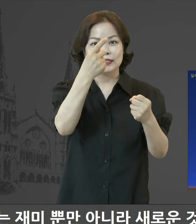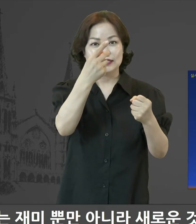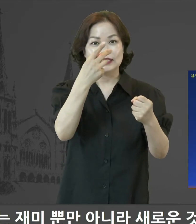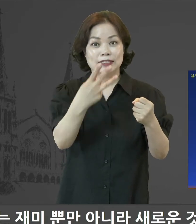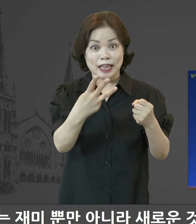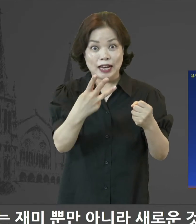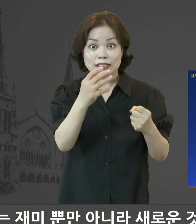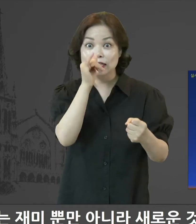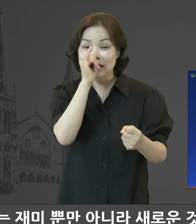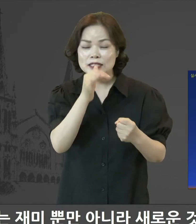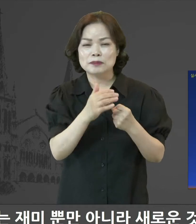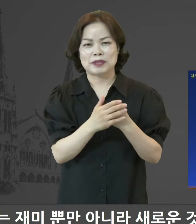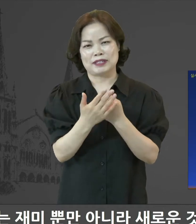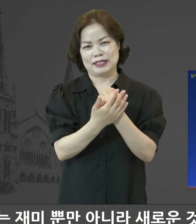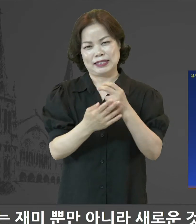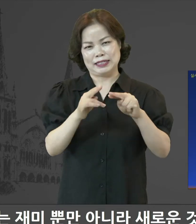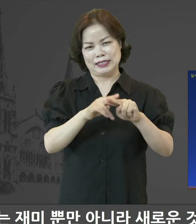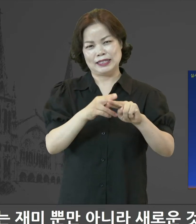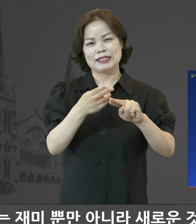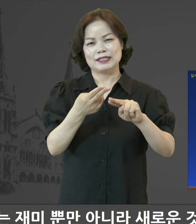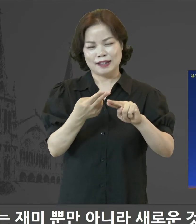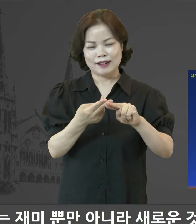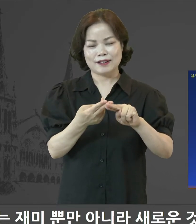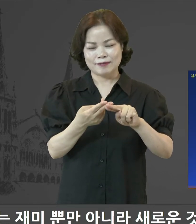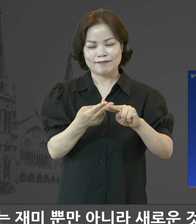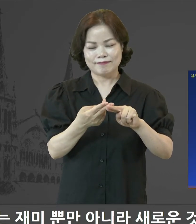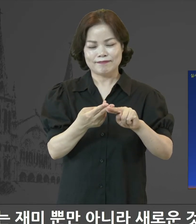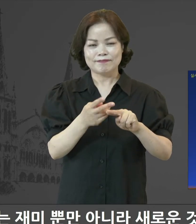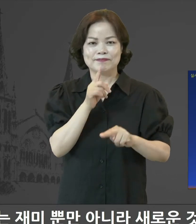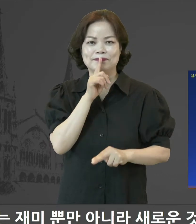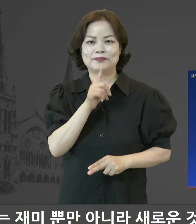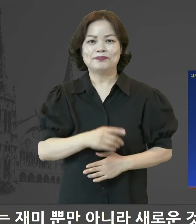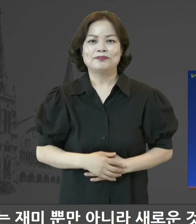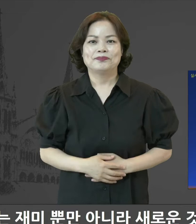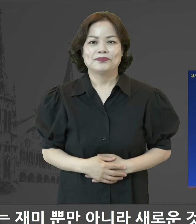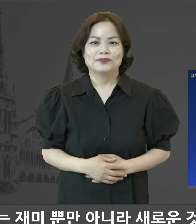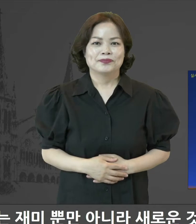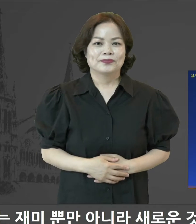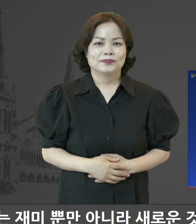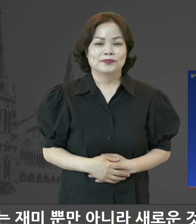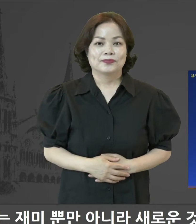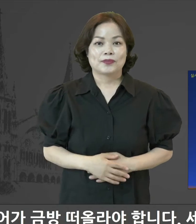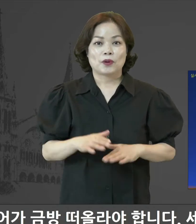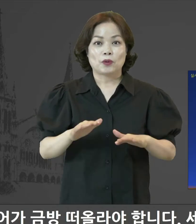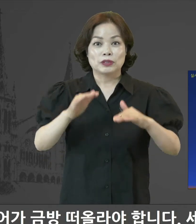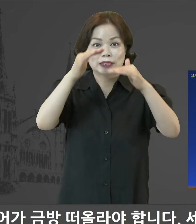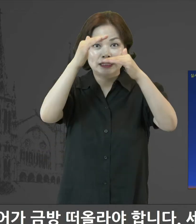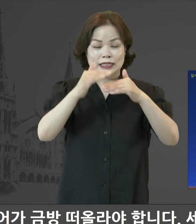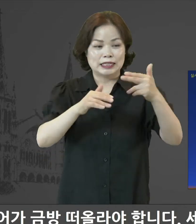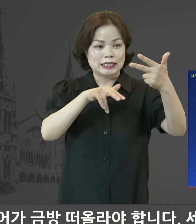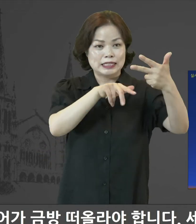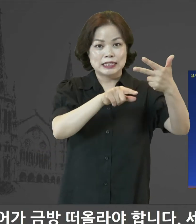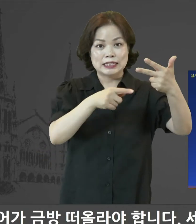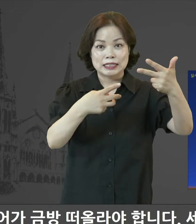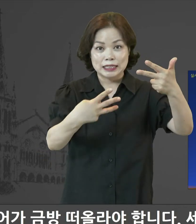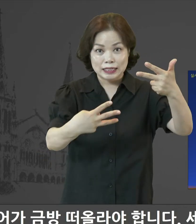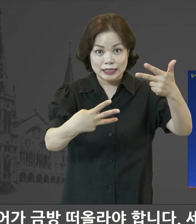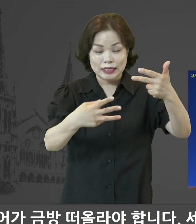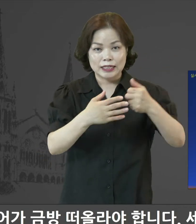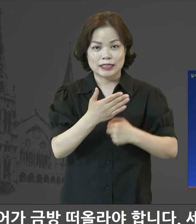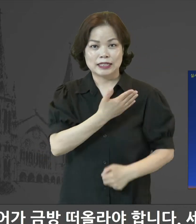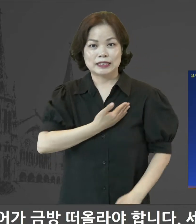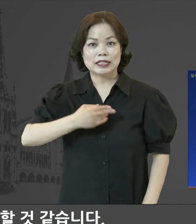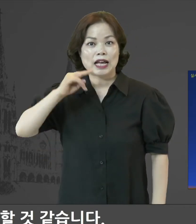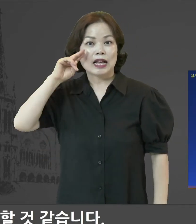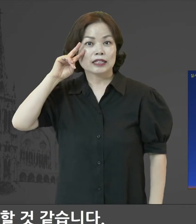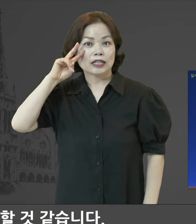대체로 그것이 은사라고 해도 무방할 것 같습니다. 오늘 본문 7절을 보시면 사도